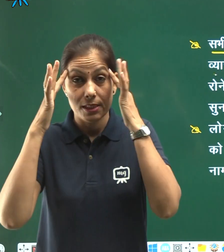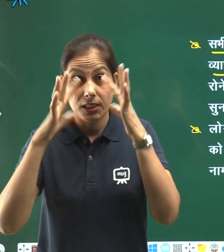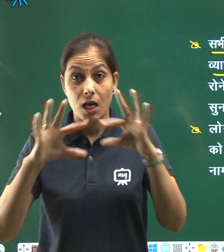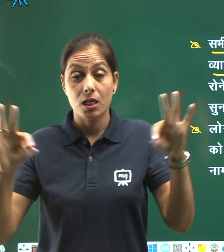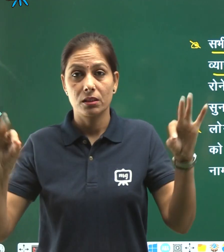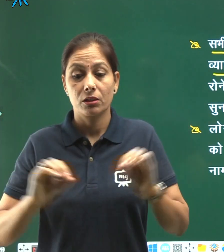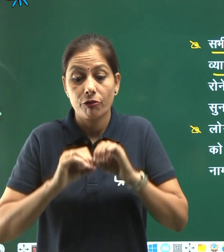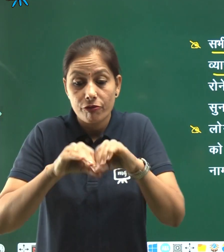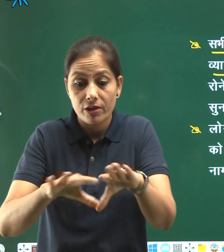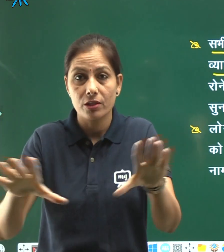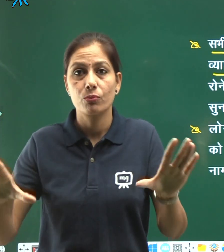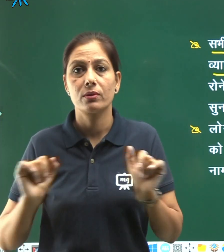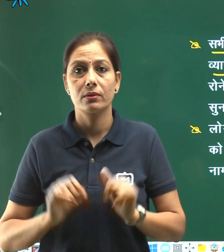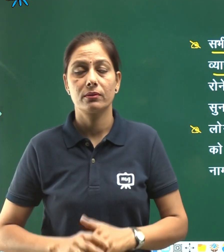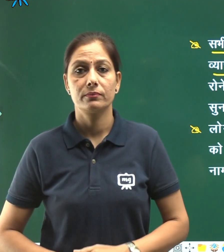व्याप्त था।